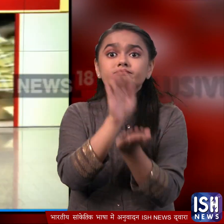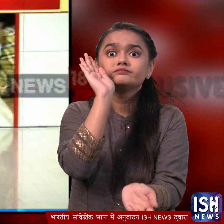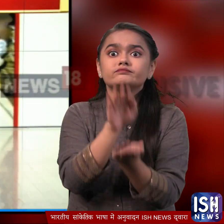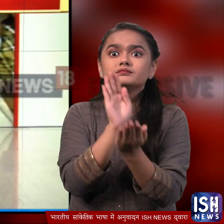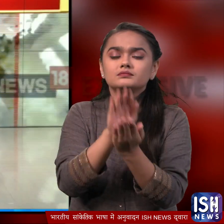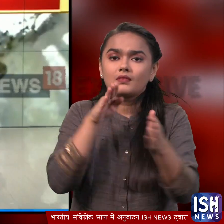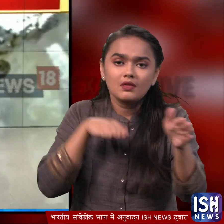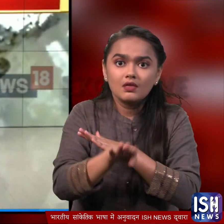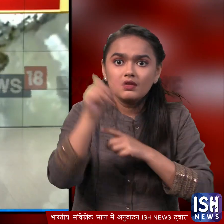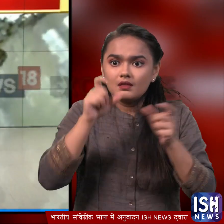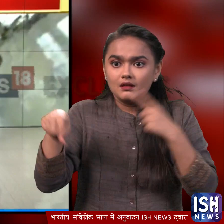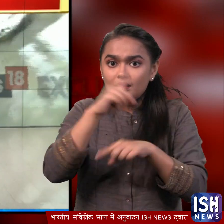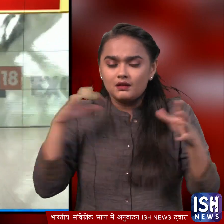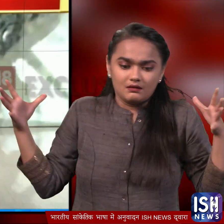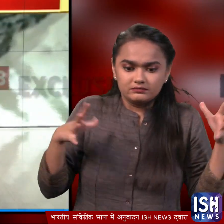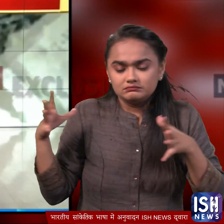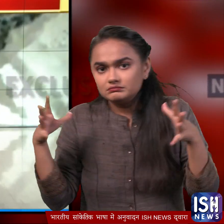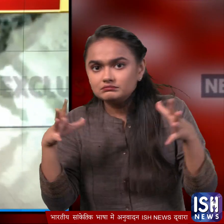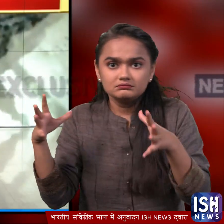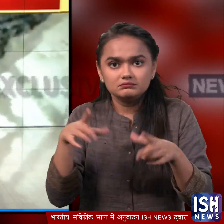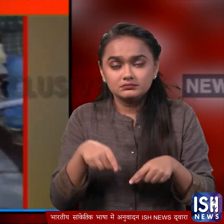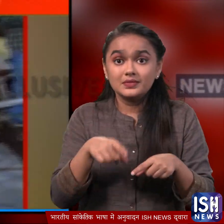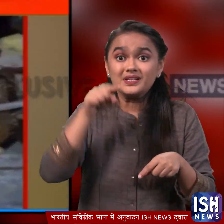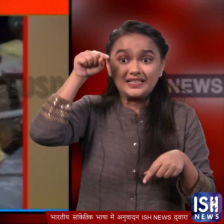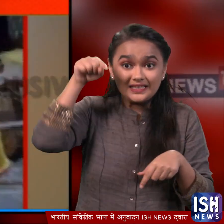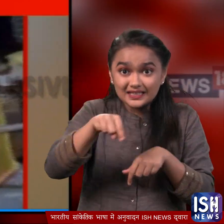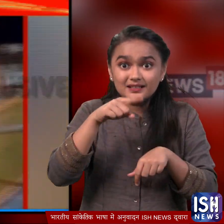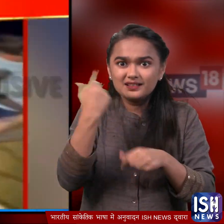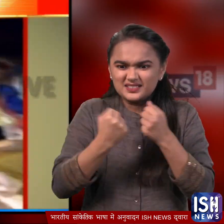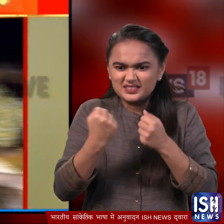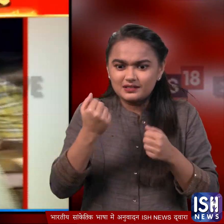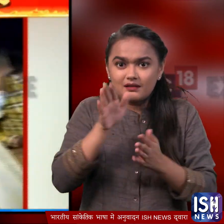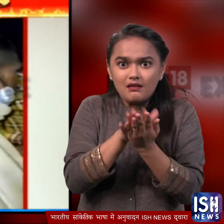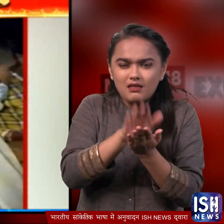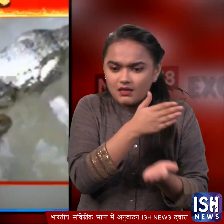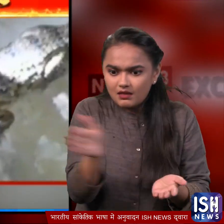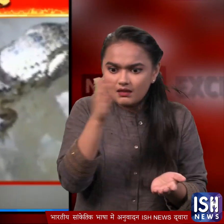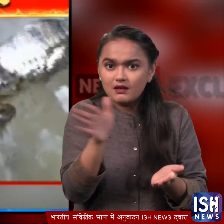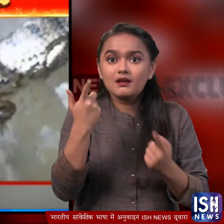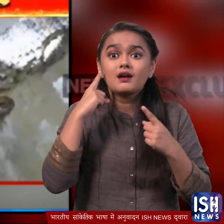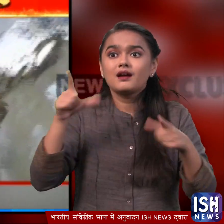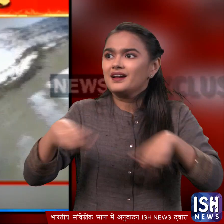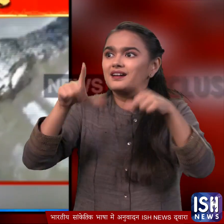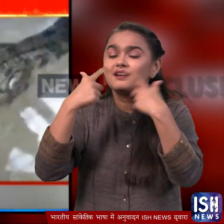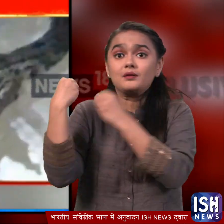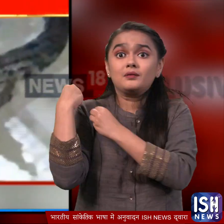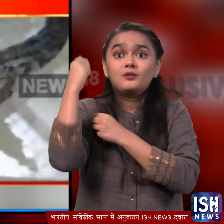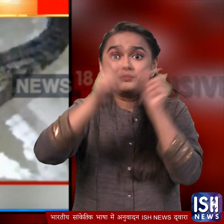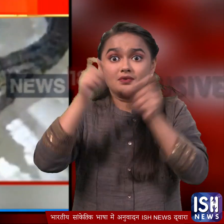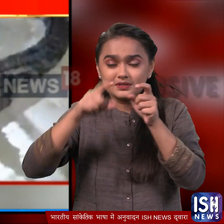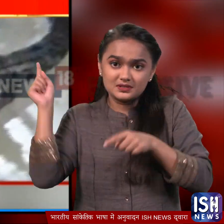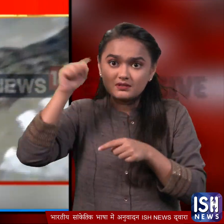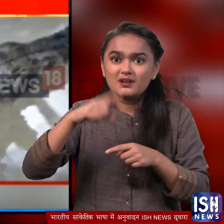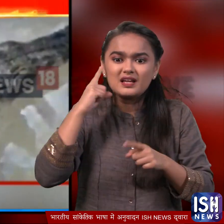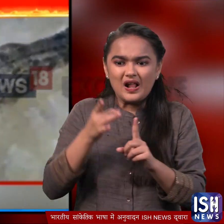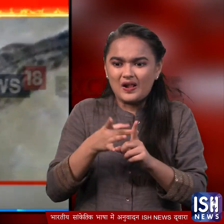में मगरमच्छ घुस गया, जिसके बाद वहां लोगों की भीड़ इकट्ठा हो गई और सब उसे भगाने में जुट गए। इसके लिए वन विभाग के कर्मचारियों के